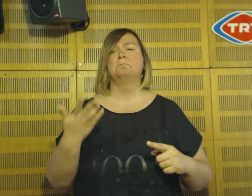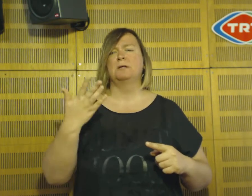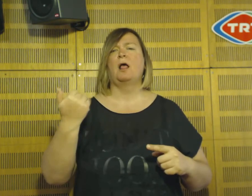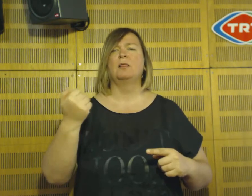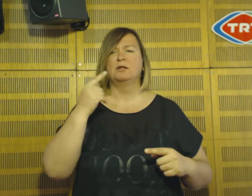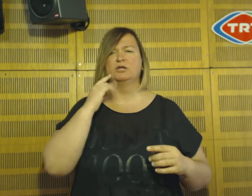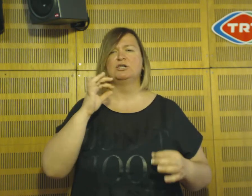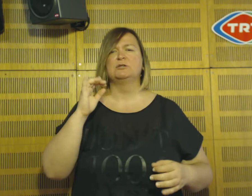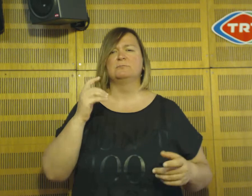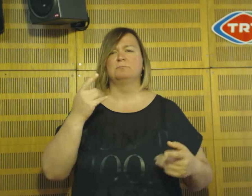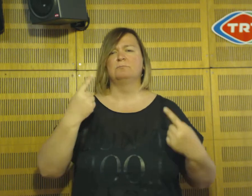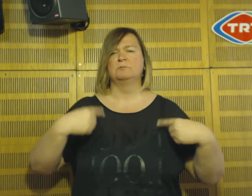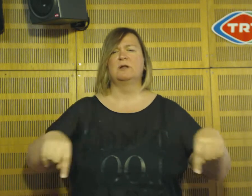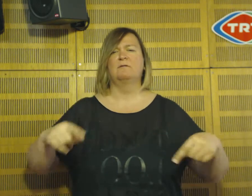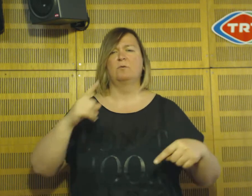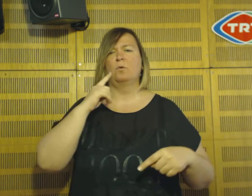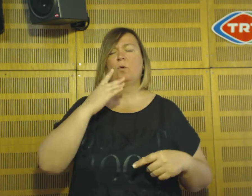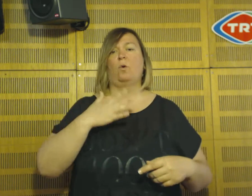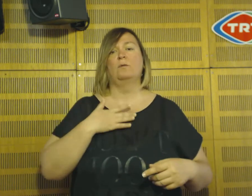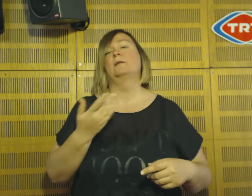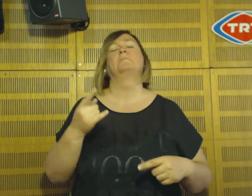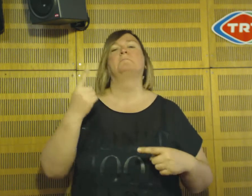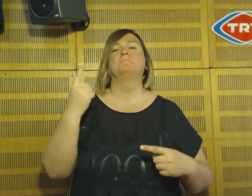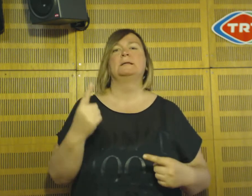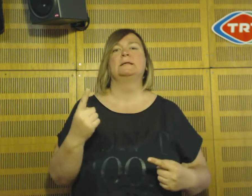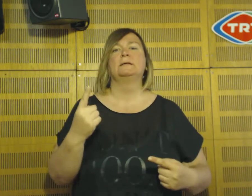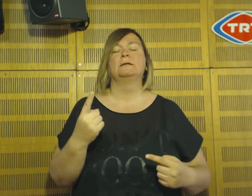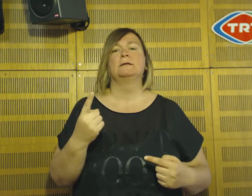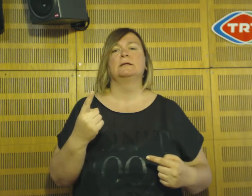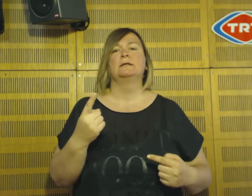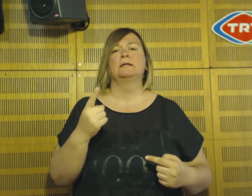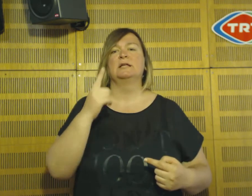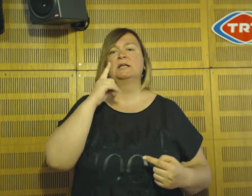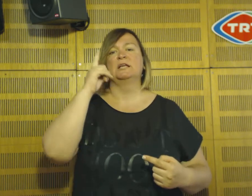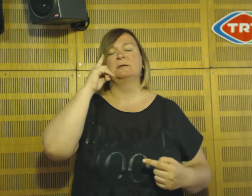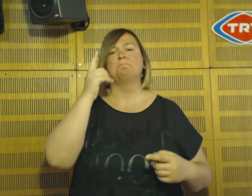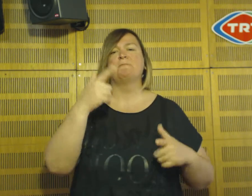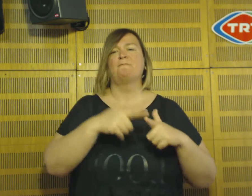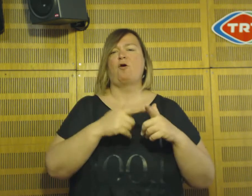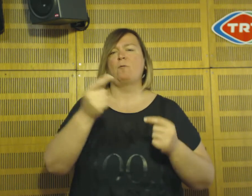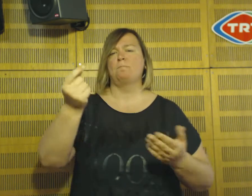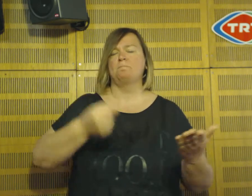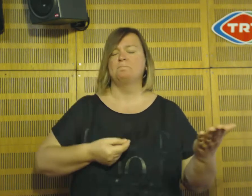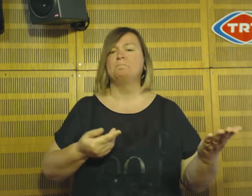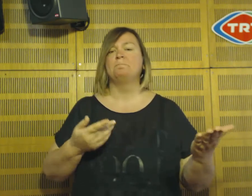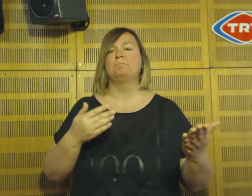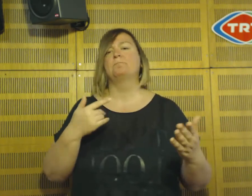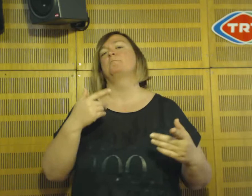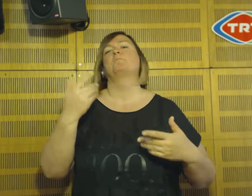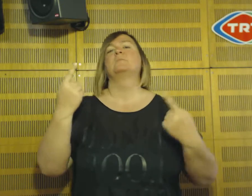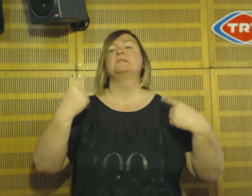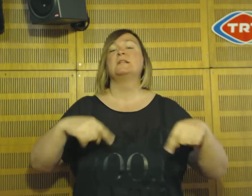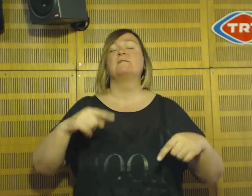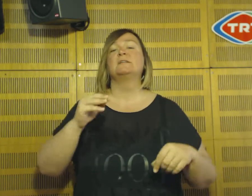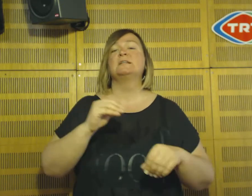kişilik bir mülakat ekibi, önden bir kişisel bilgi formu, arkasından mülakat esnasında bir